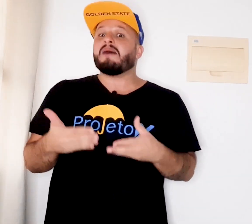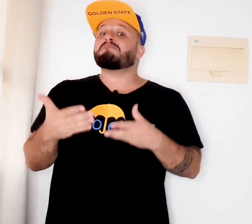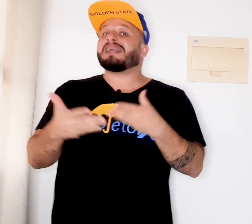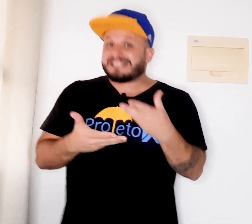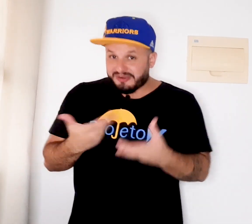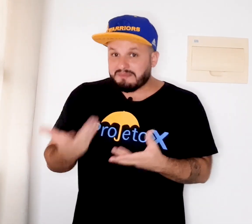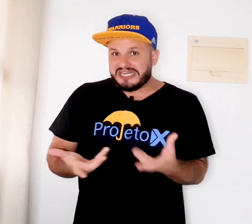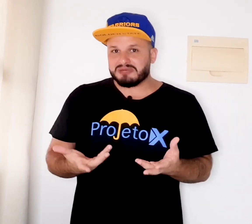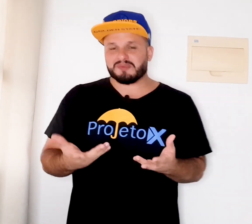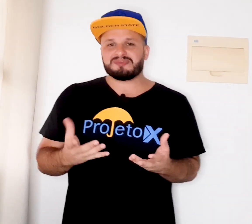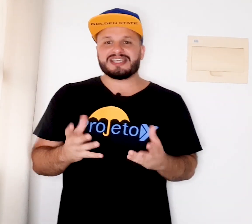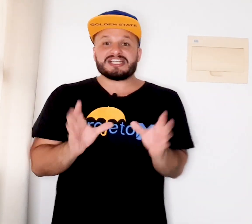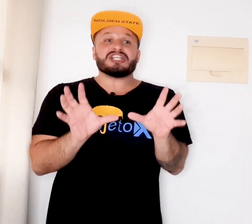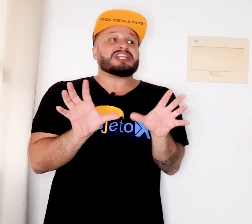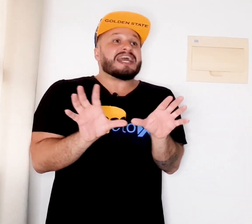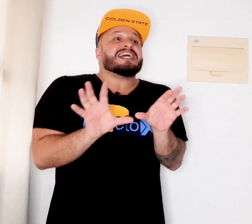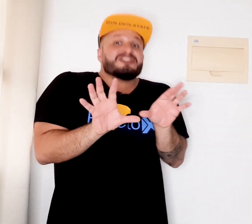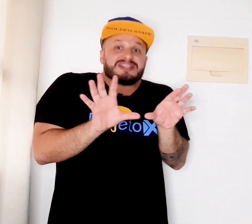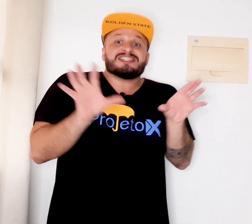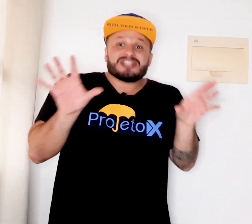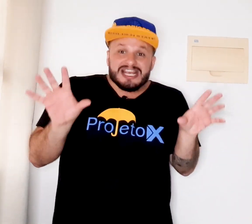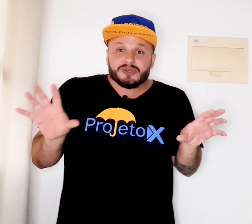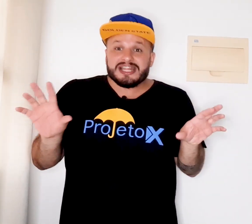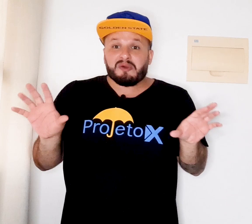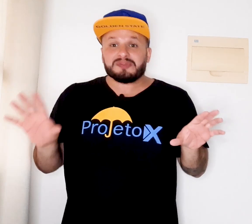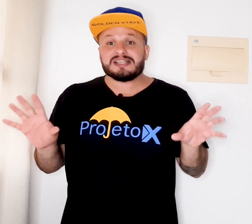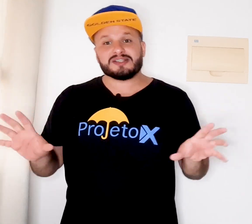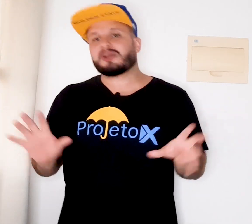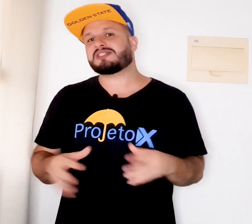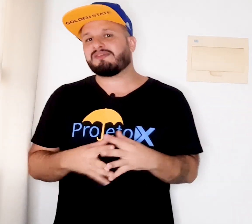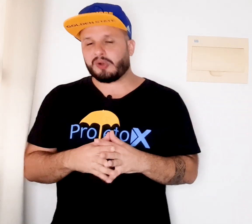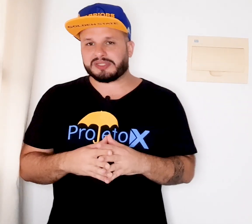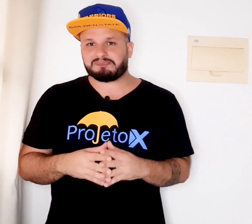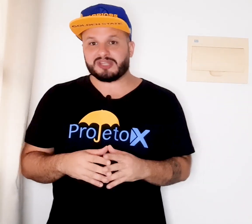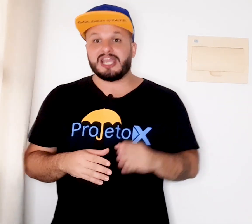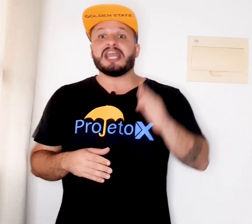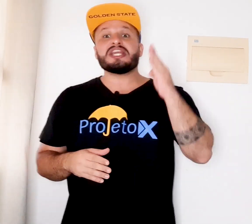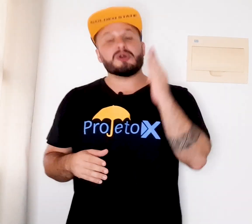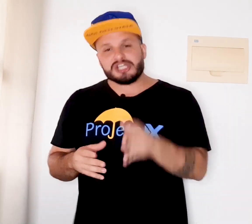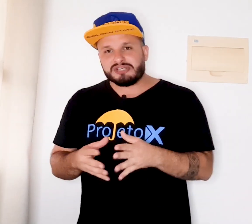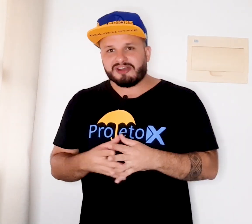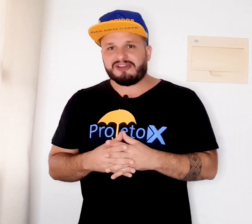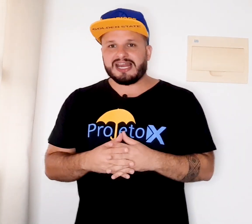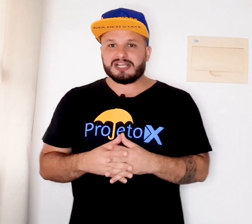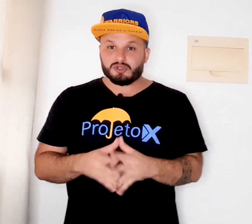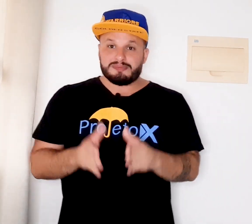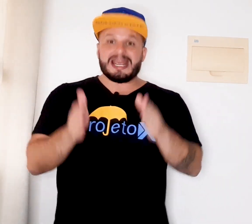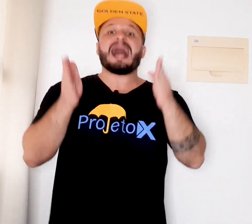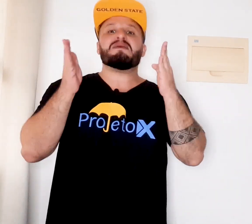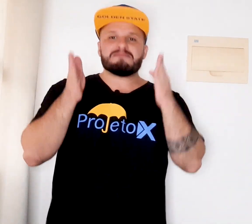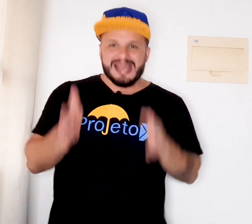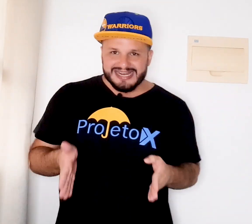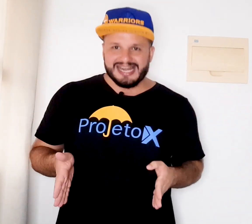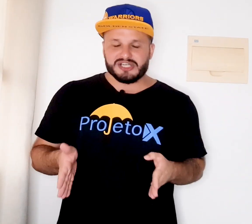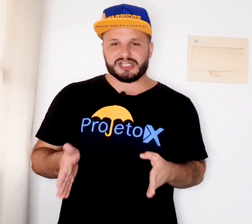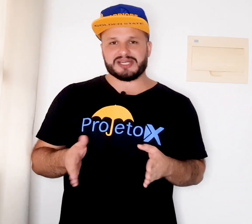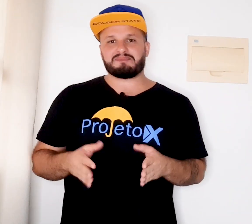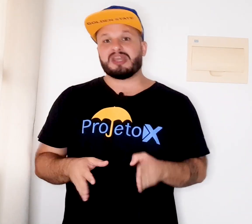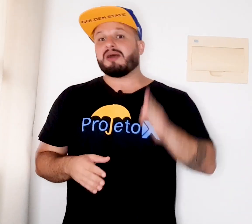para dizer o mínimo, que a gente até às vezes esquece o que está acontecendo à nossa volta. E hoje a gente vai falar sobre América Latina.